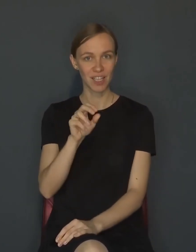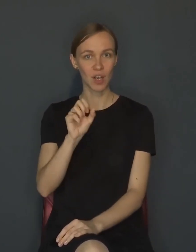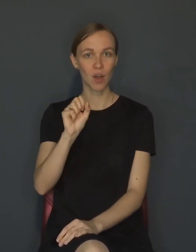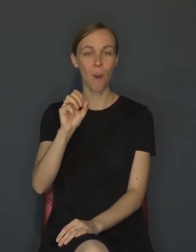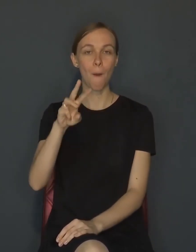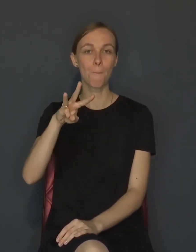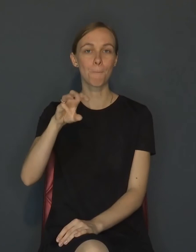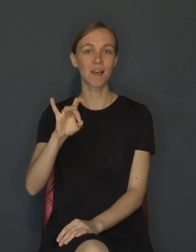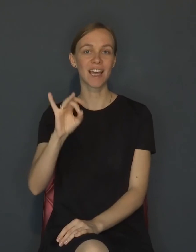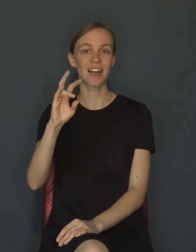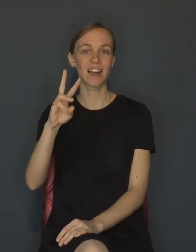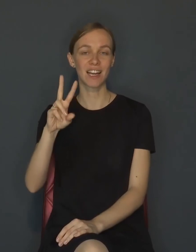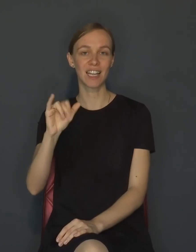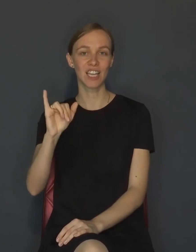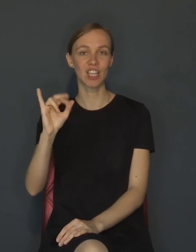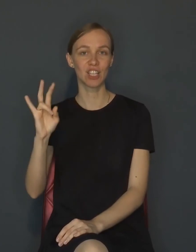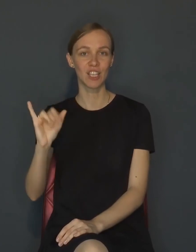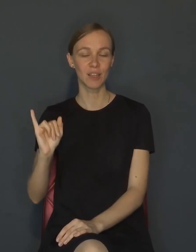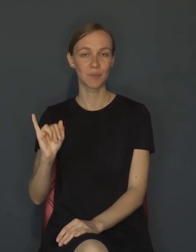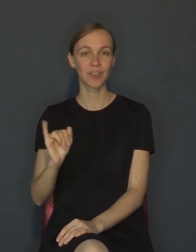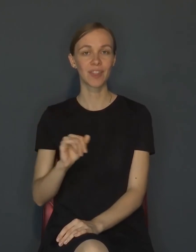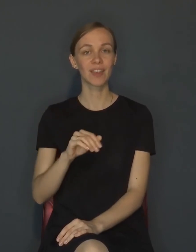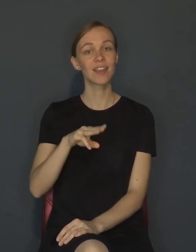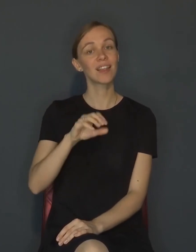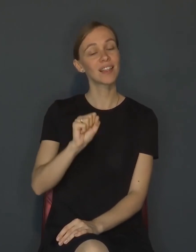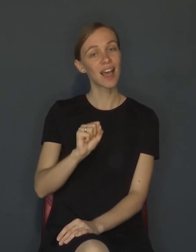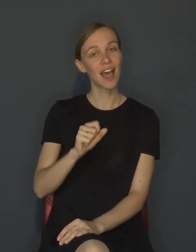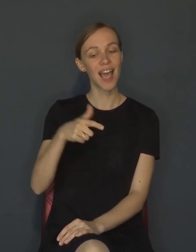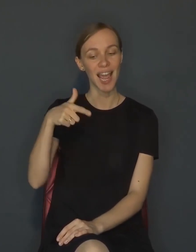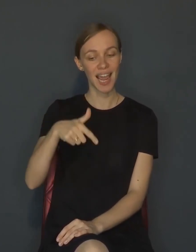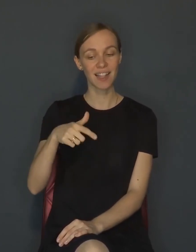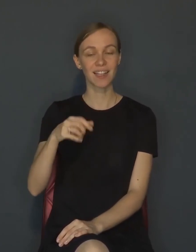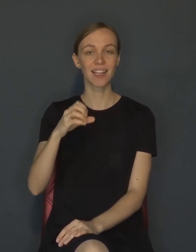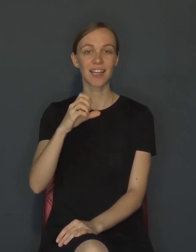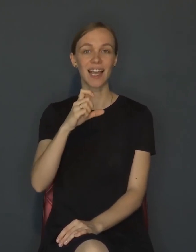та Генрік Ітар з Мальти.